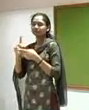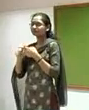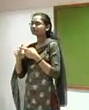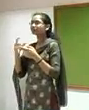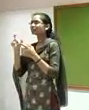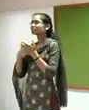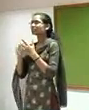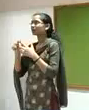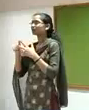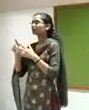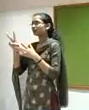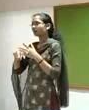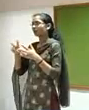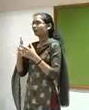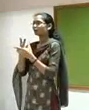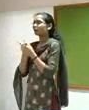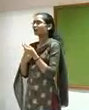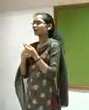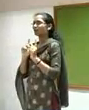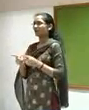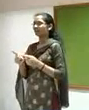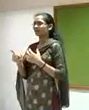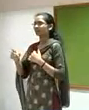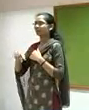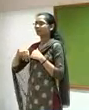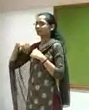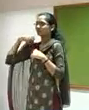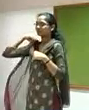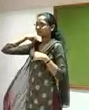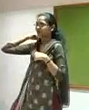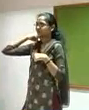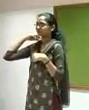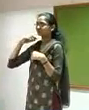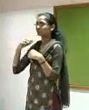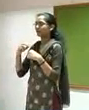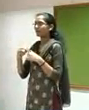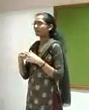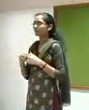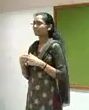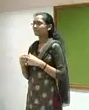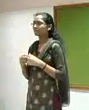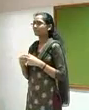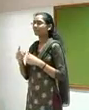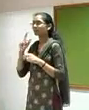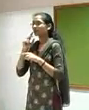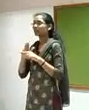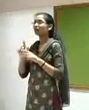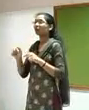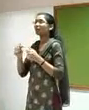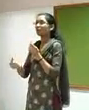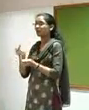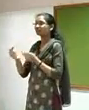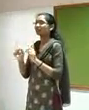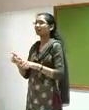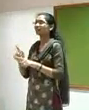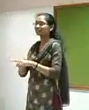a technical exercise, it's a political exercise. जब तक हम लोग चाहे वो politicians को उसके लिए टाइम मिलना चाहिए,